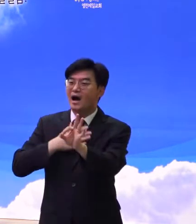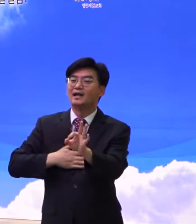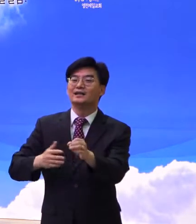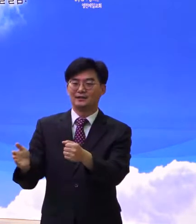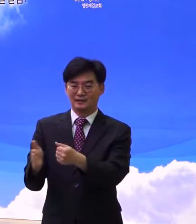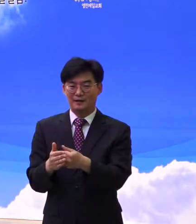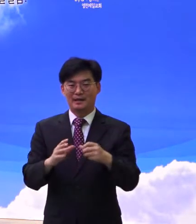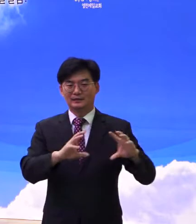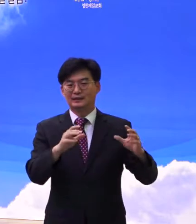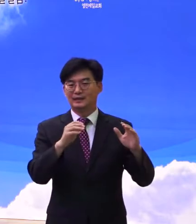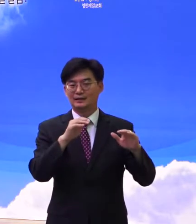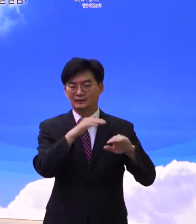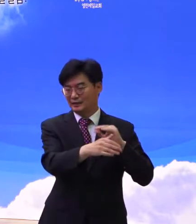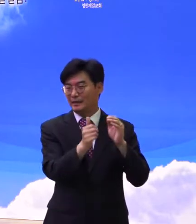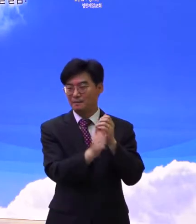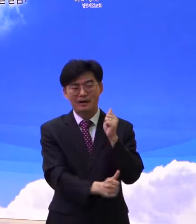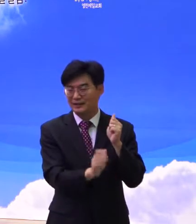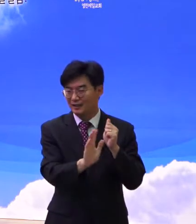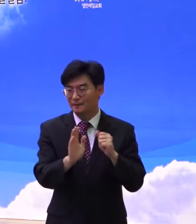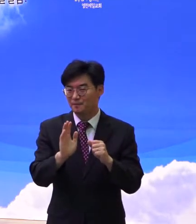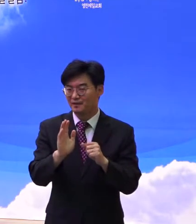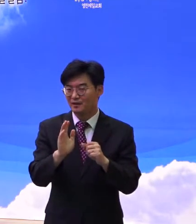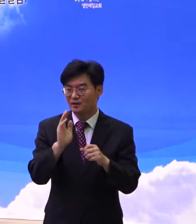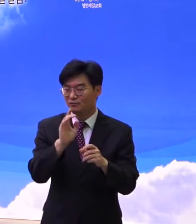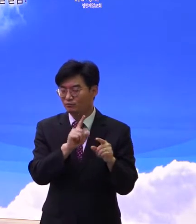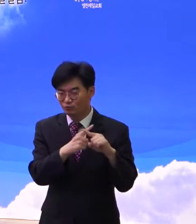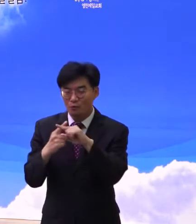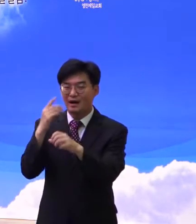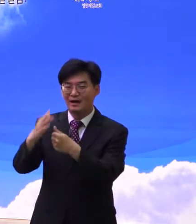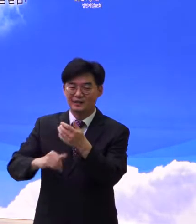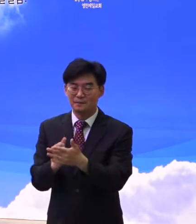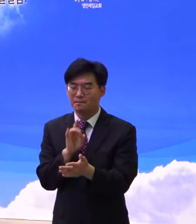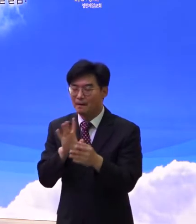가능합니다 라고 말하며 일하는 사람이 될 것입니다.